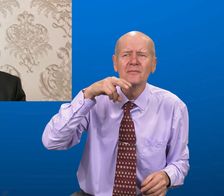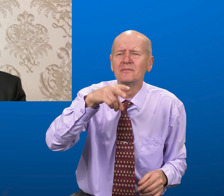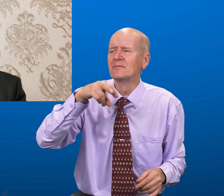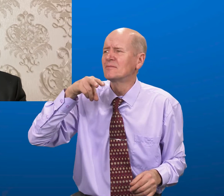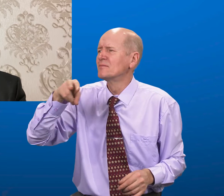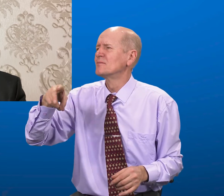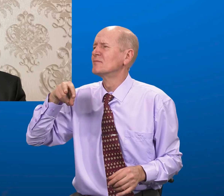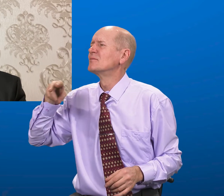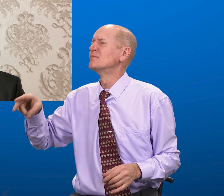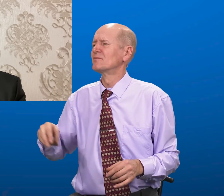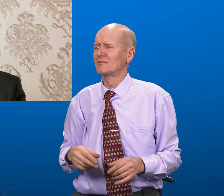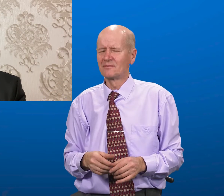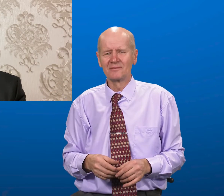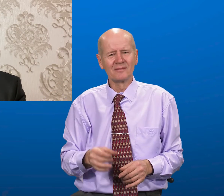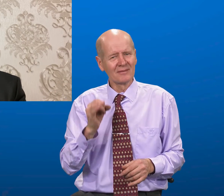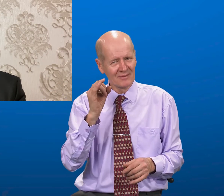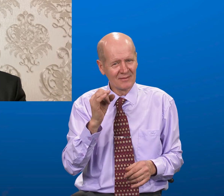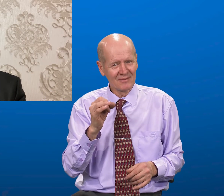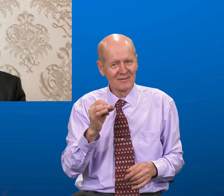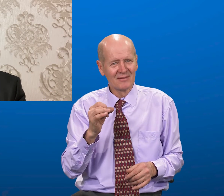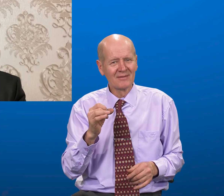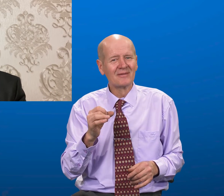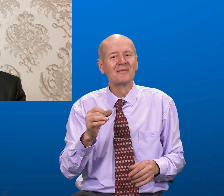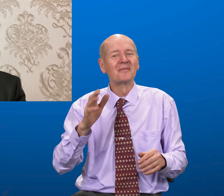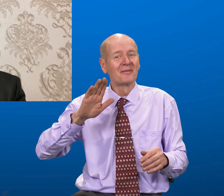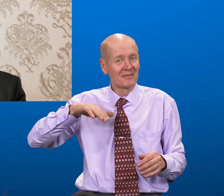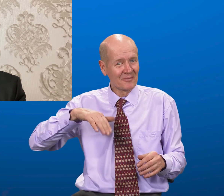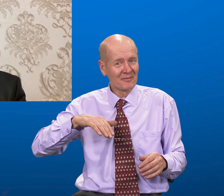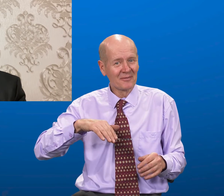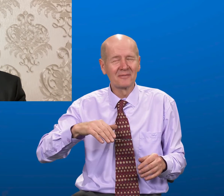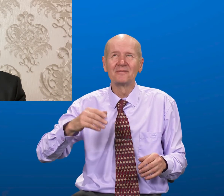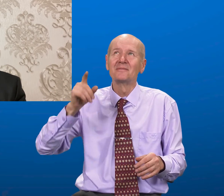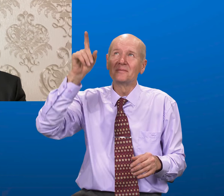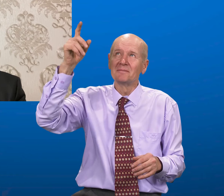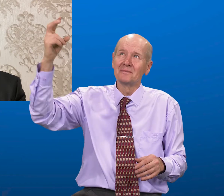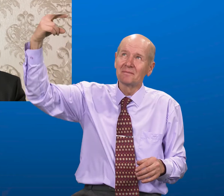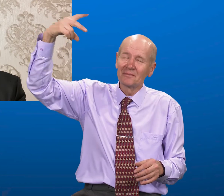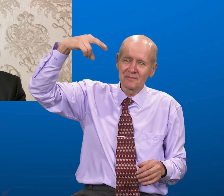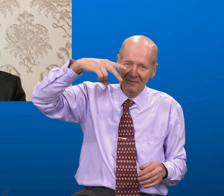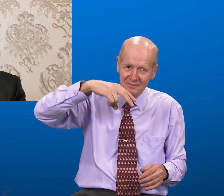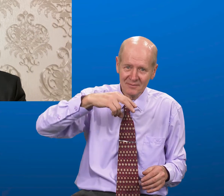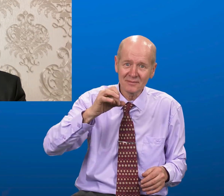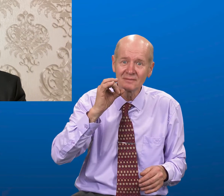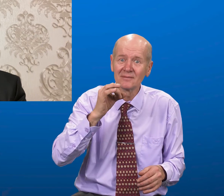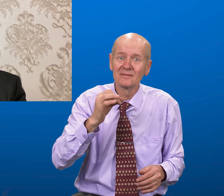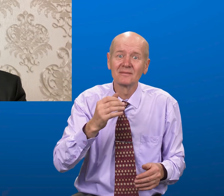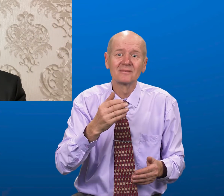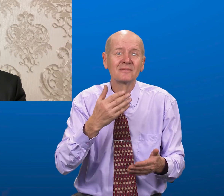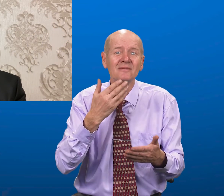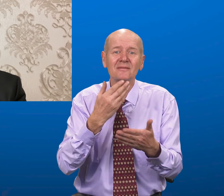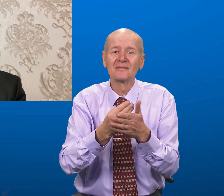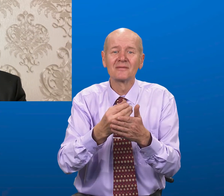тех, которых Он сделал достойными своего царствия, которые